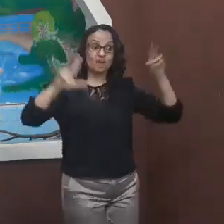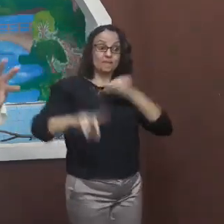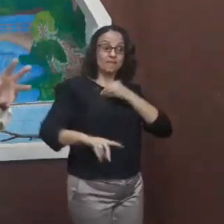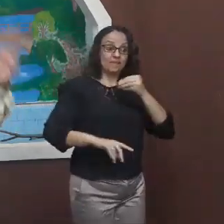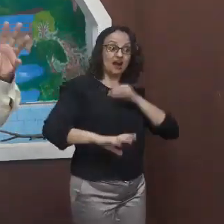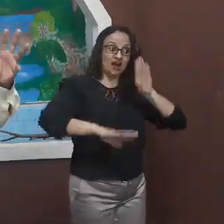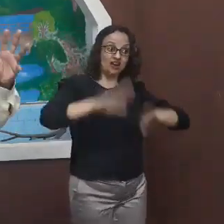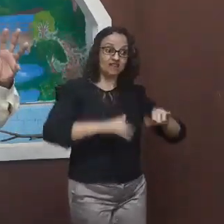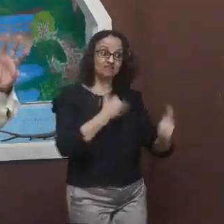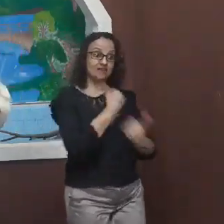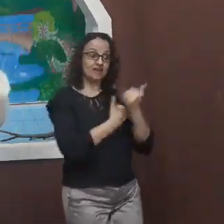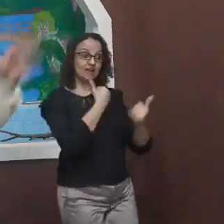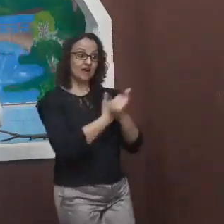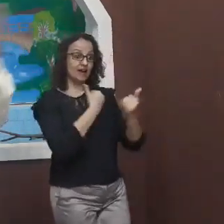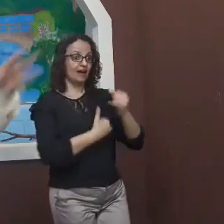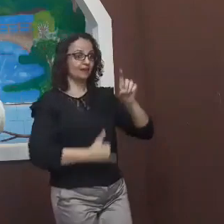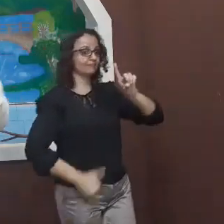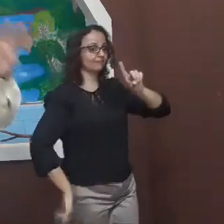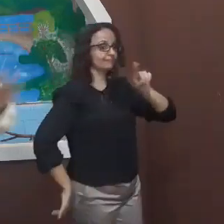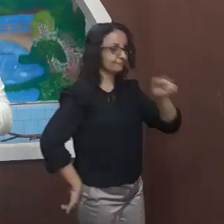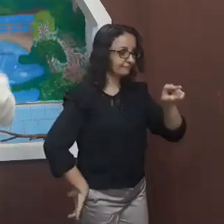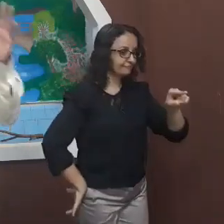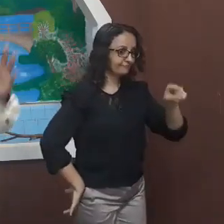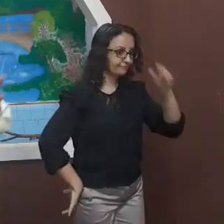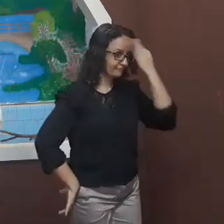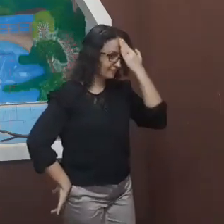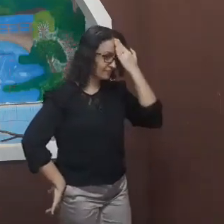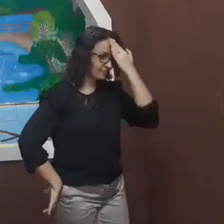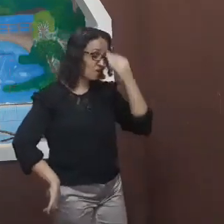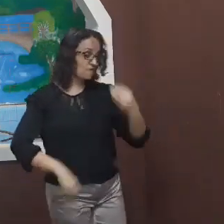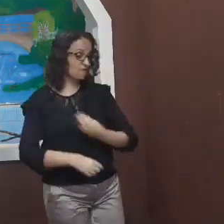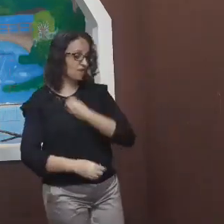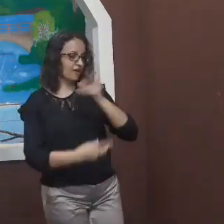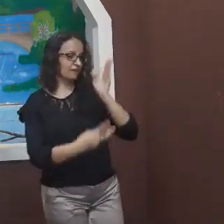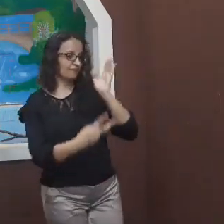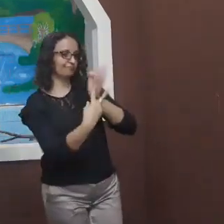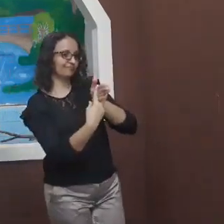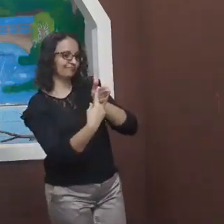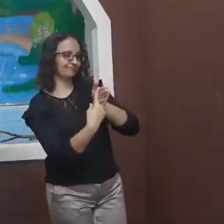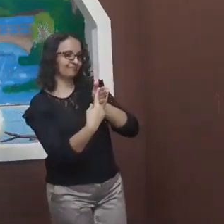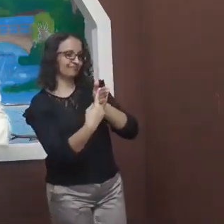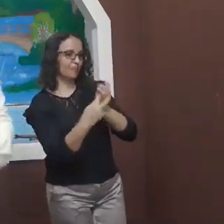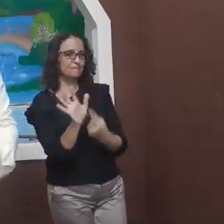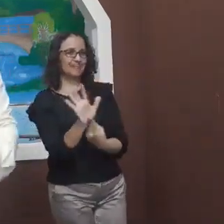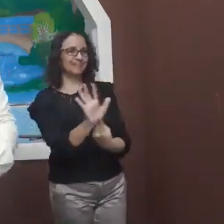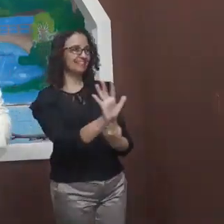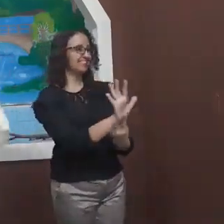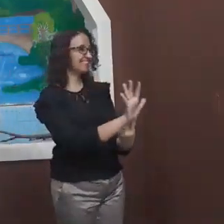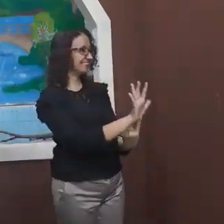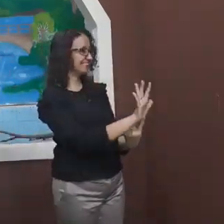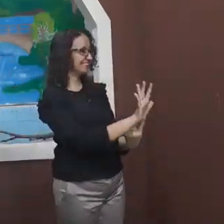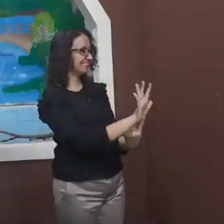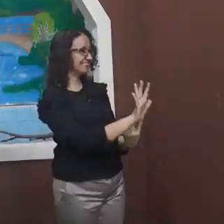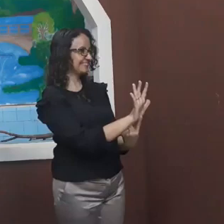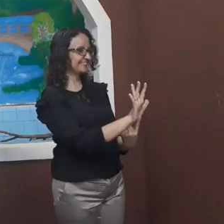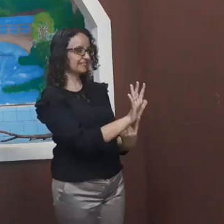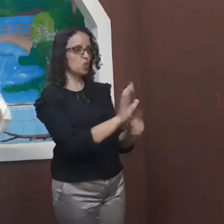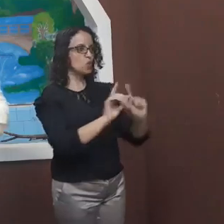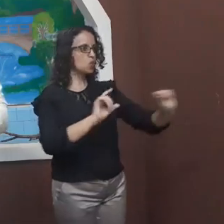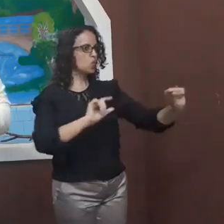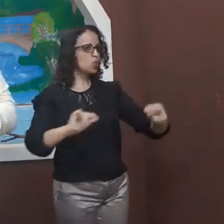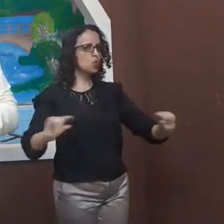do Senhor. Você começa a aprontar, fazer algumas coisas e tem uma vida dupla. Essas coisas vai gestando. Como pode uma